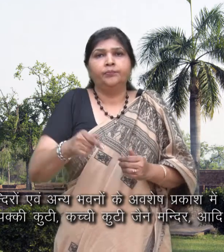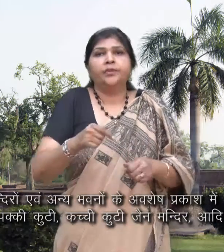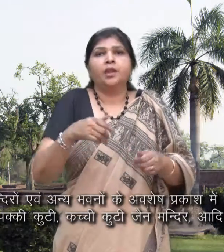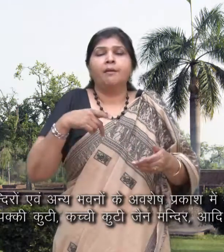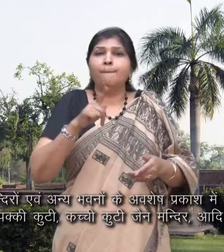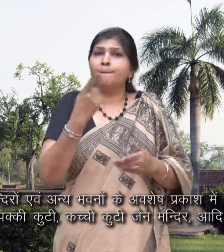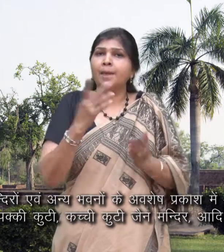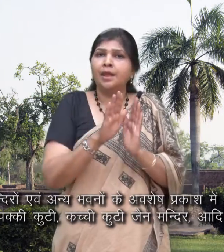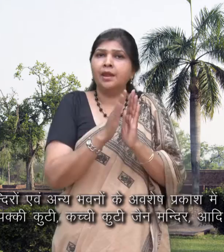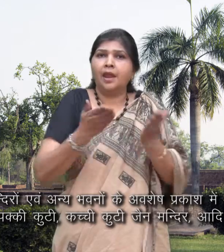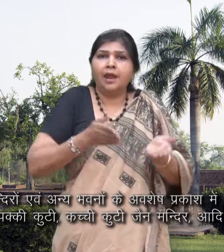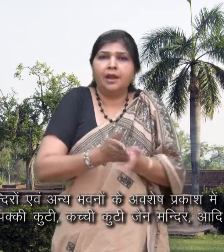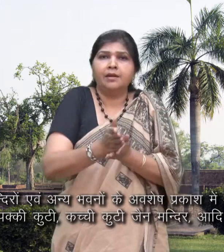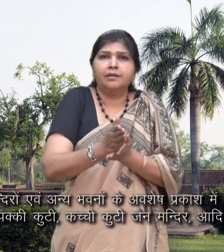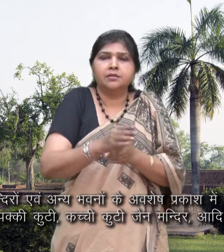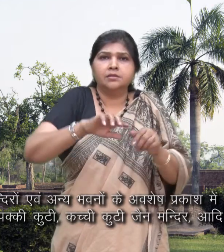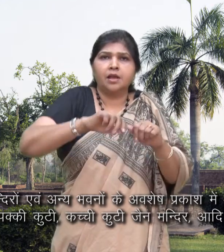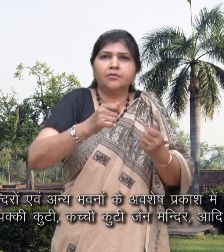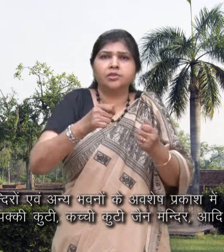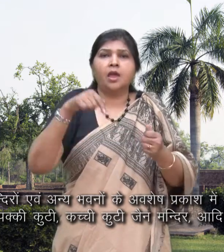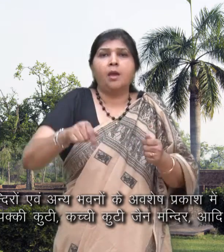मुख्य भग्नावशेषों में पक्की कुटी,